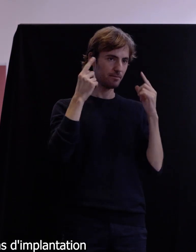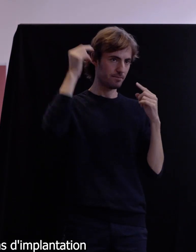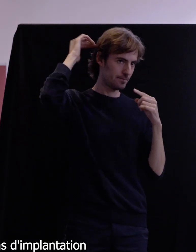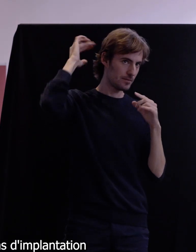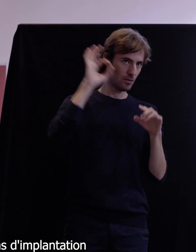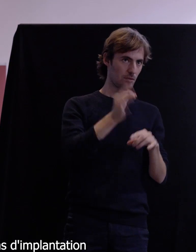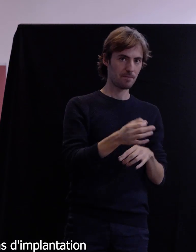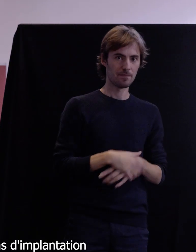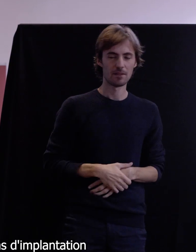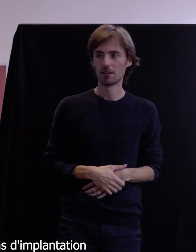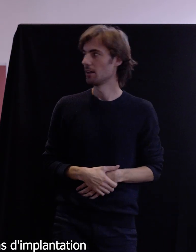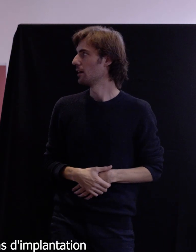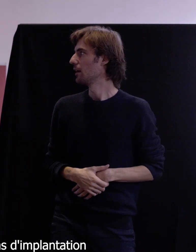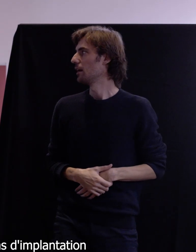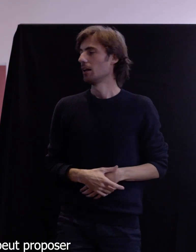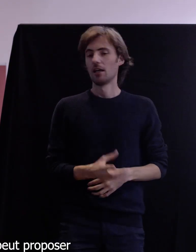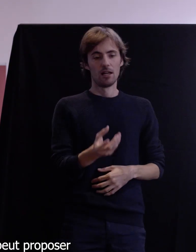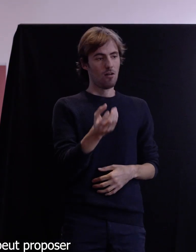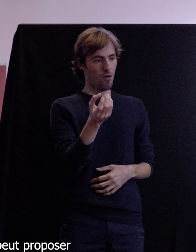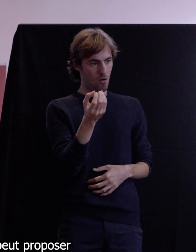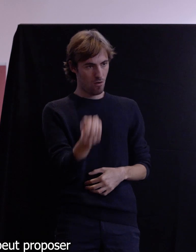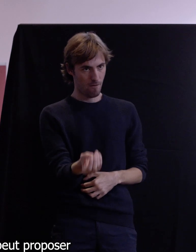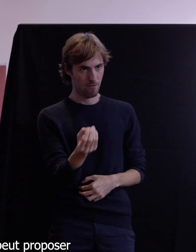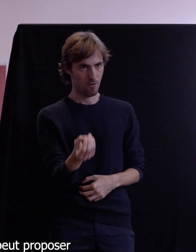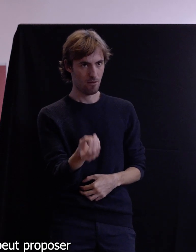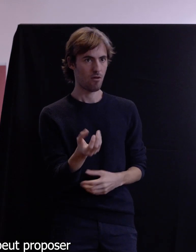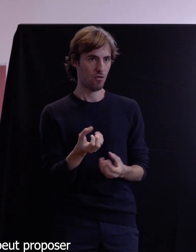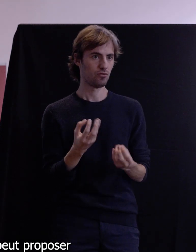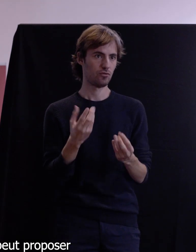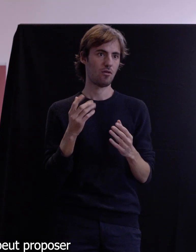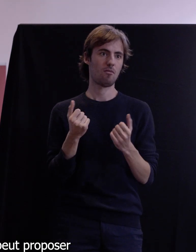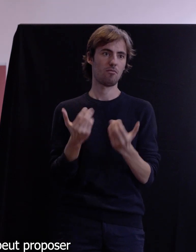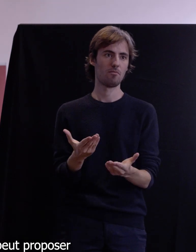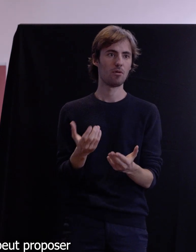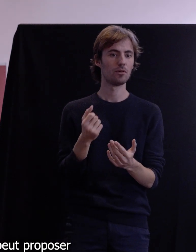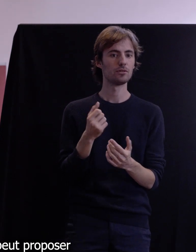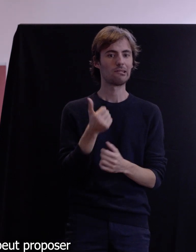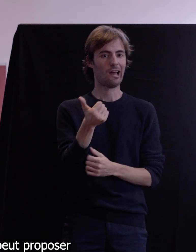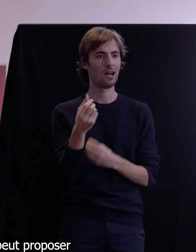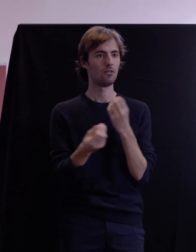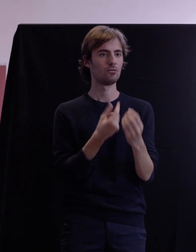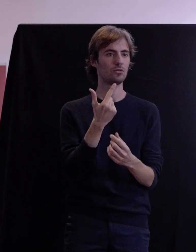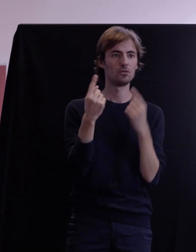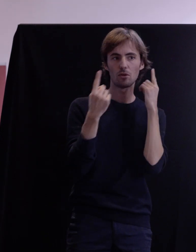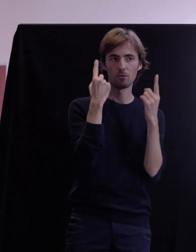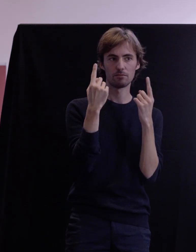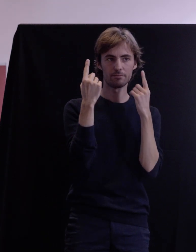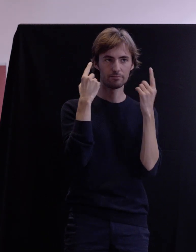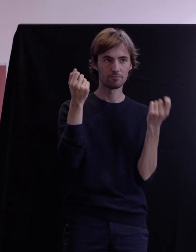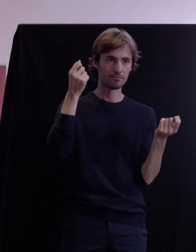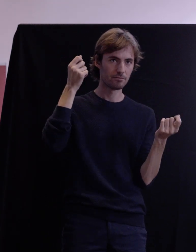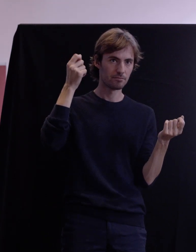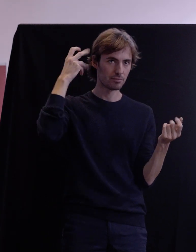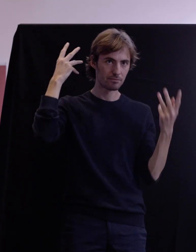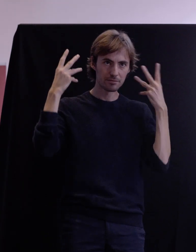d'implantation cochléaire chez l'enfant, ça c'est chez l'enfant en général. On peut proposer un implant uni ou bilatéral